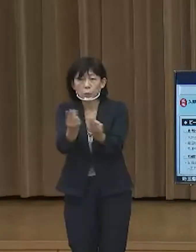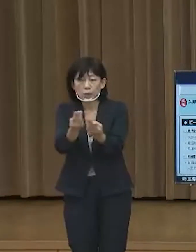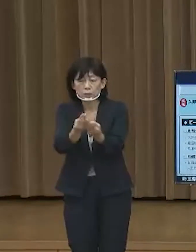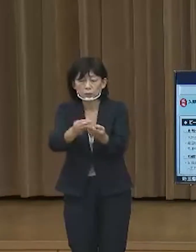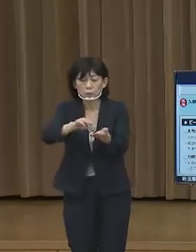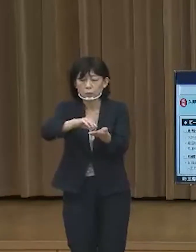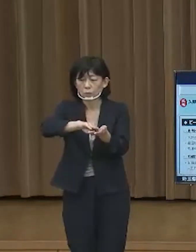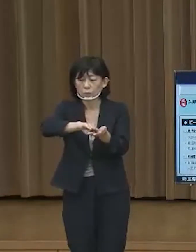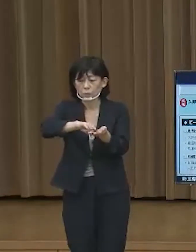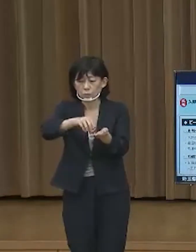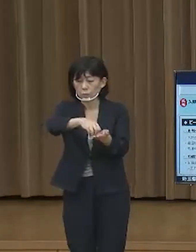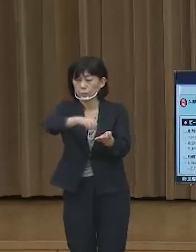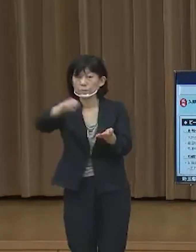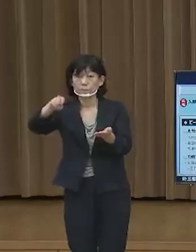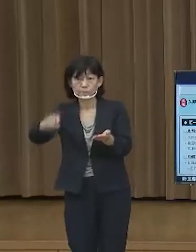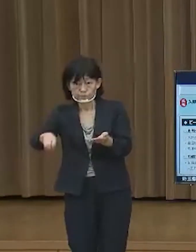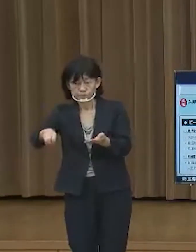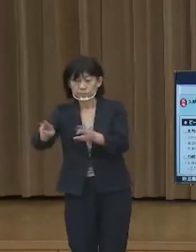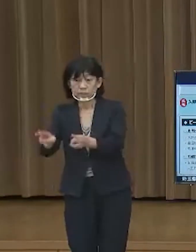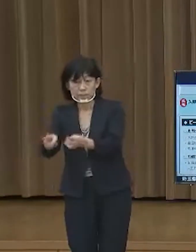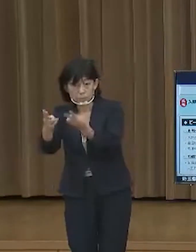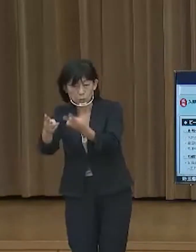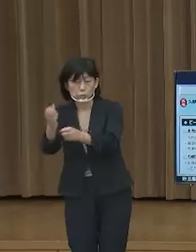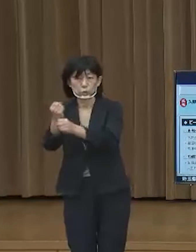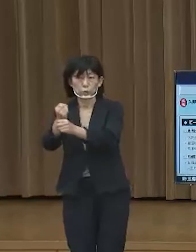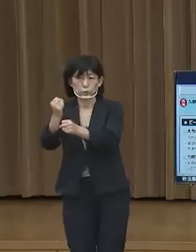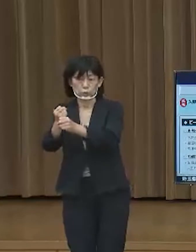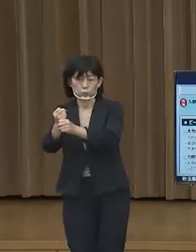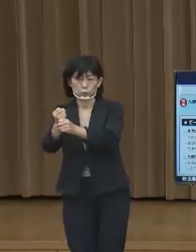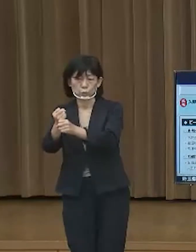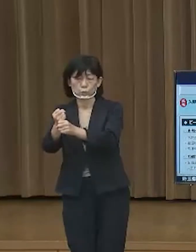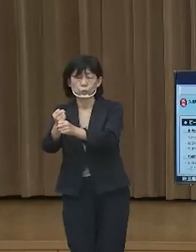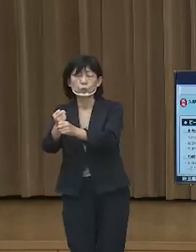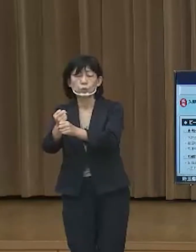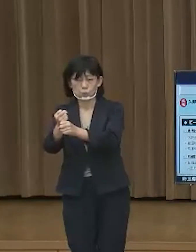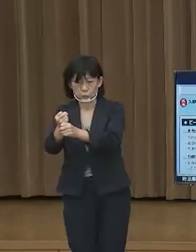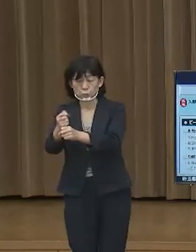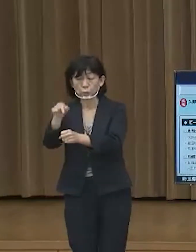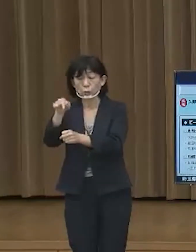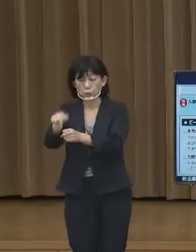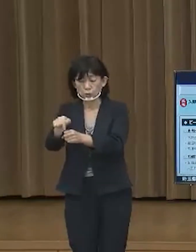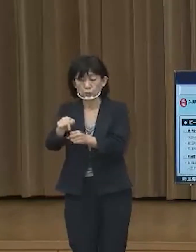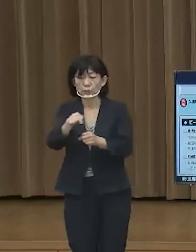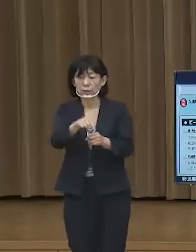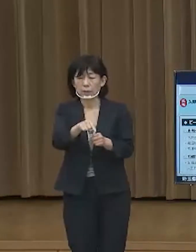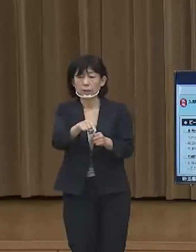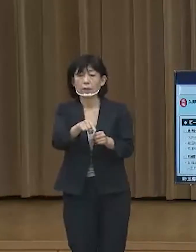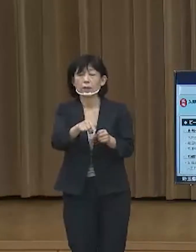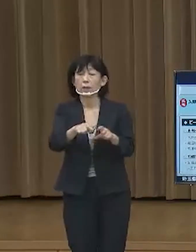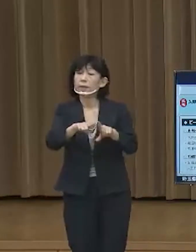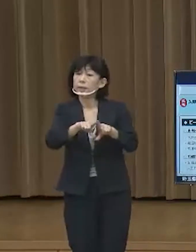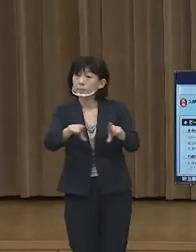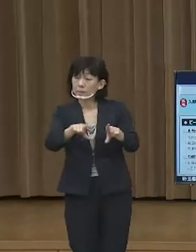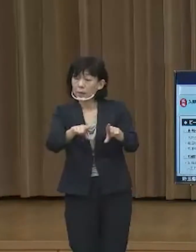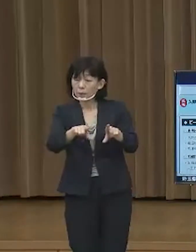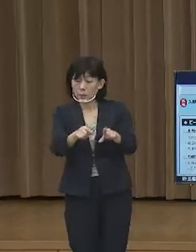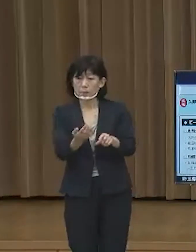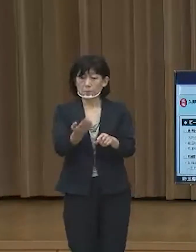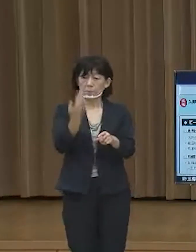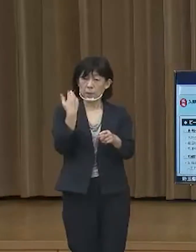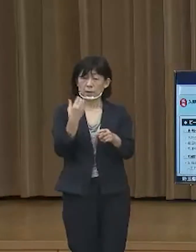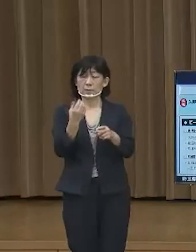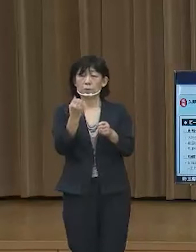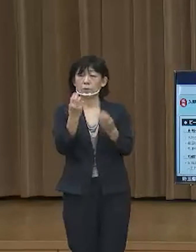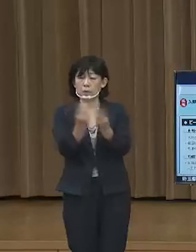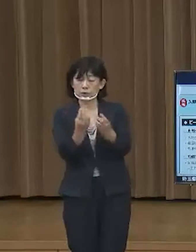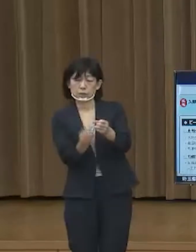設の専用医療病床に移した上で、その分の一般病床を復元するという場合には、